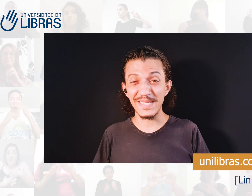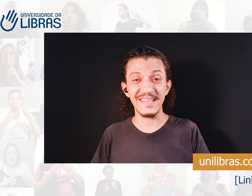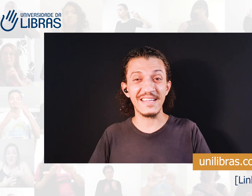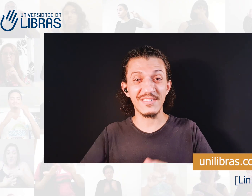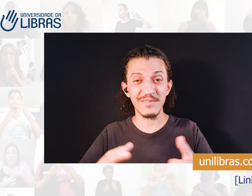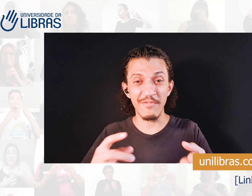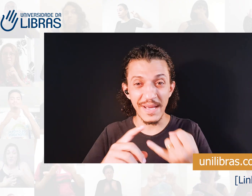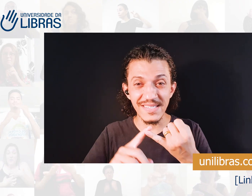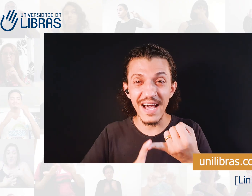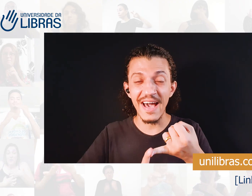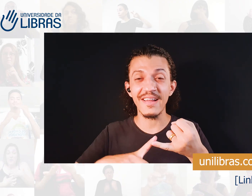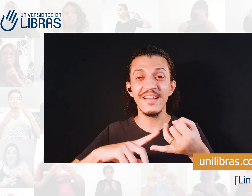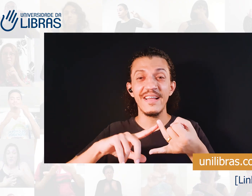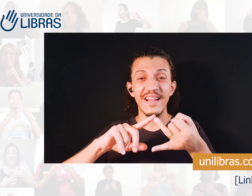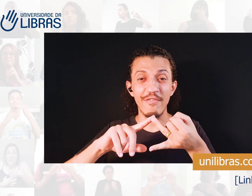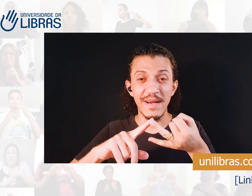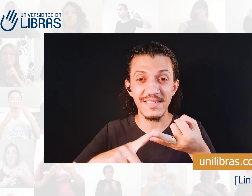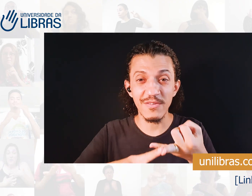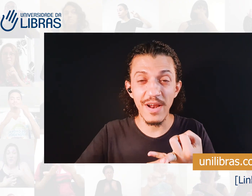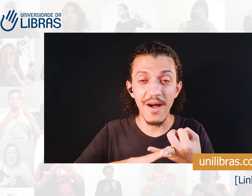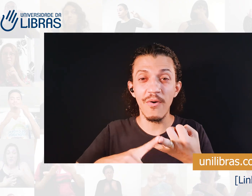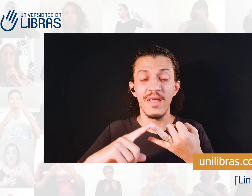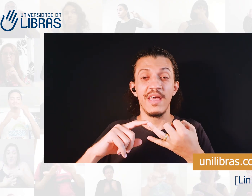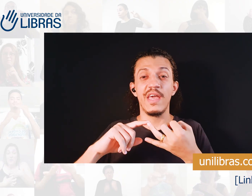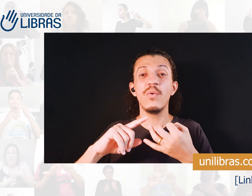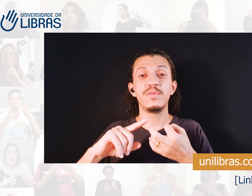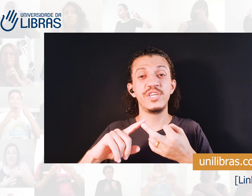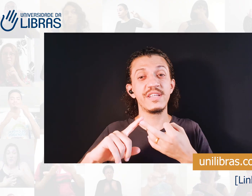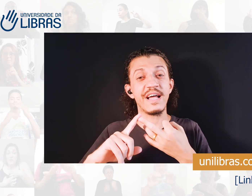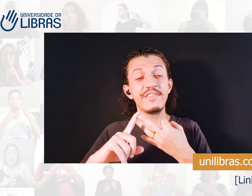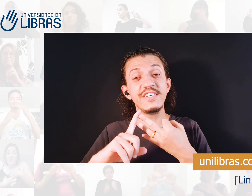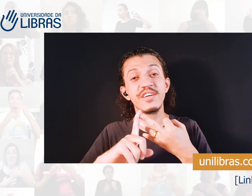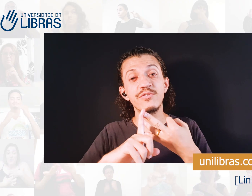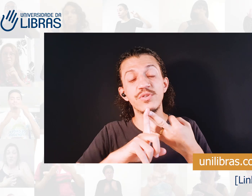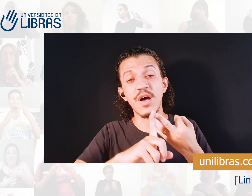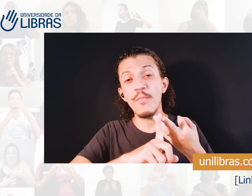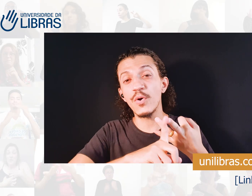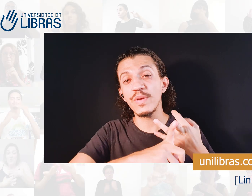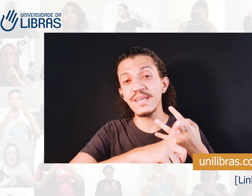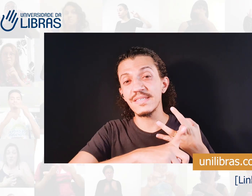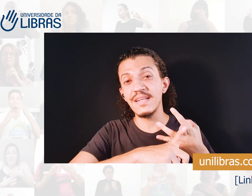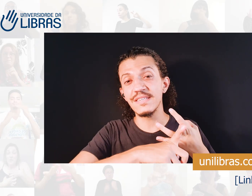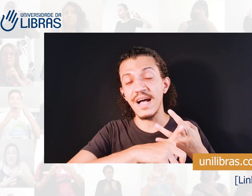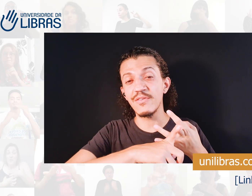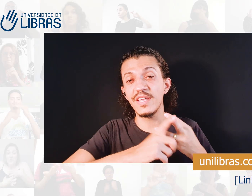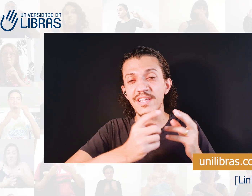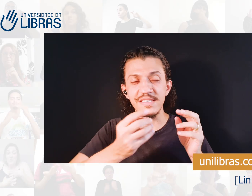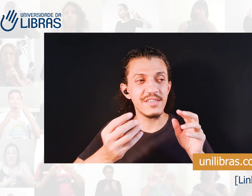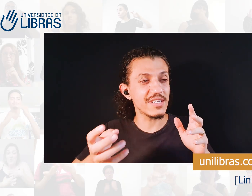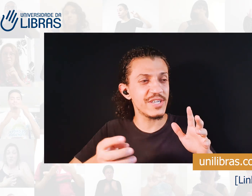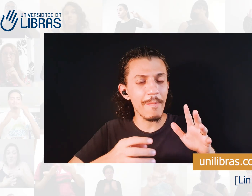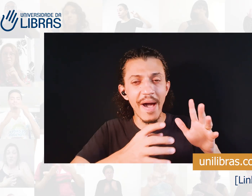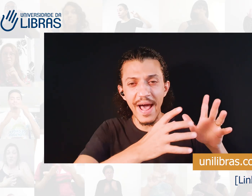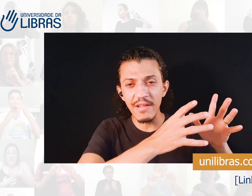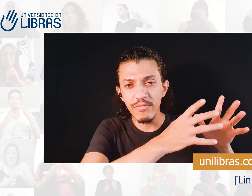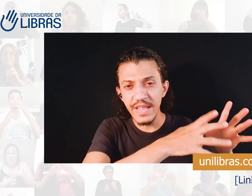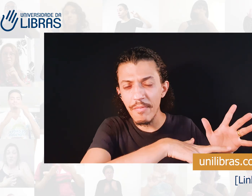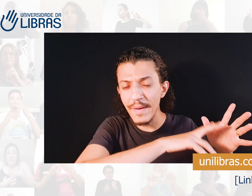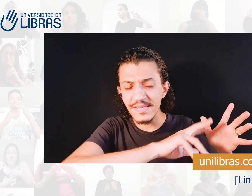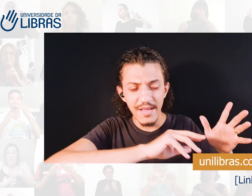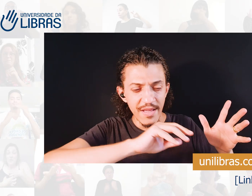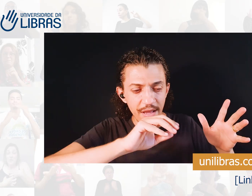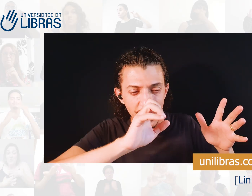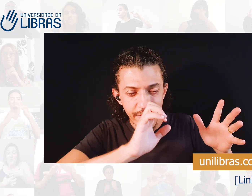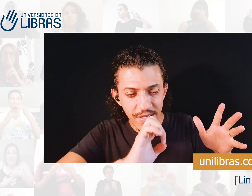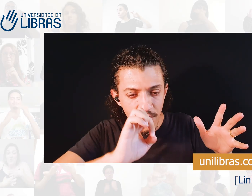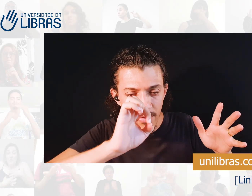que a minha sinalização estava mais clara, estava mais natural. Eu estava deixando de usar o português sinalizado, que assim, já tinha parado um tempo,